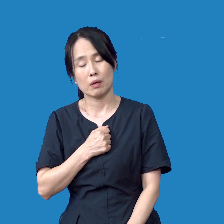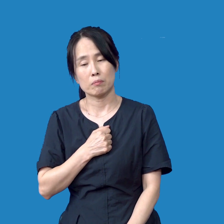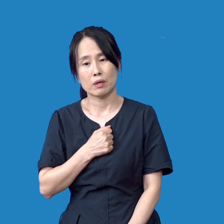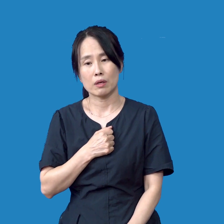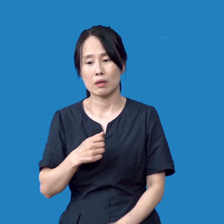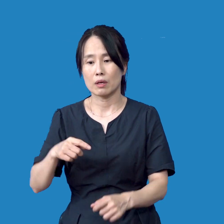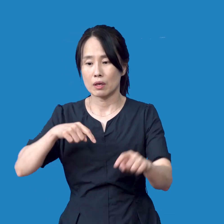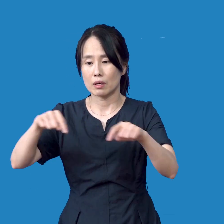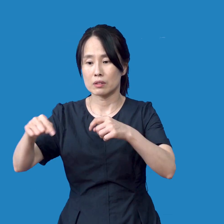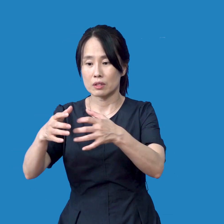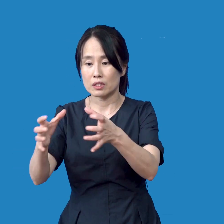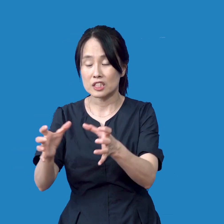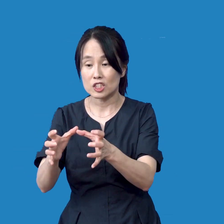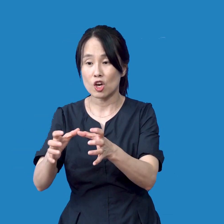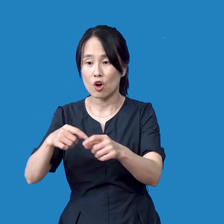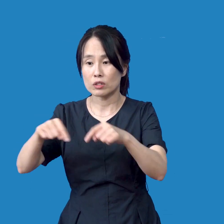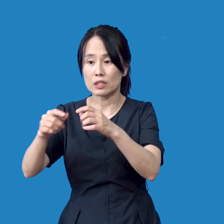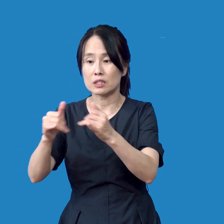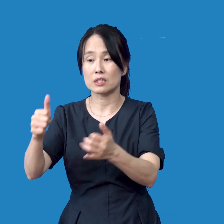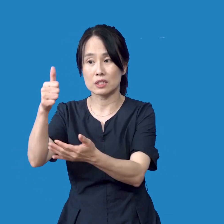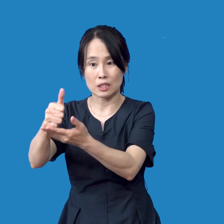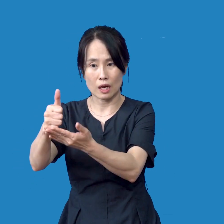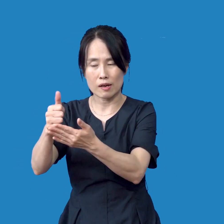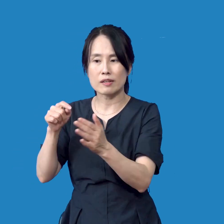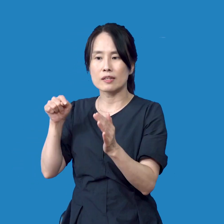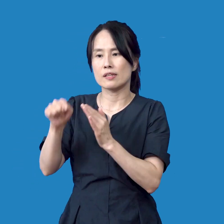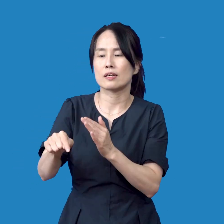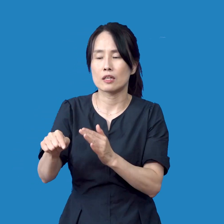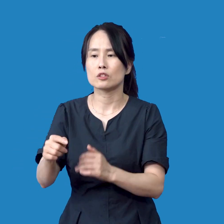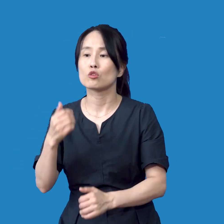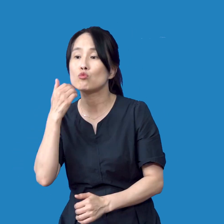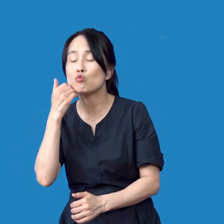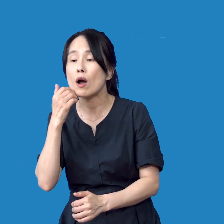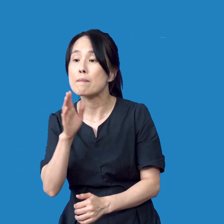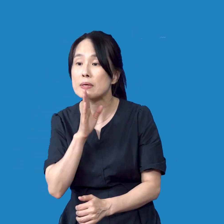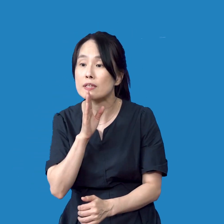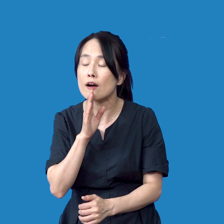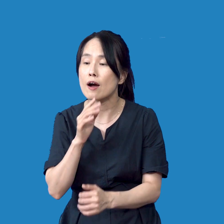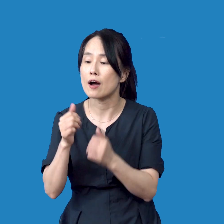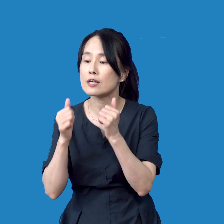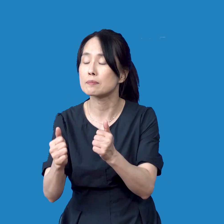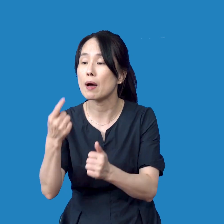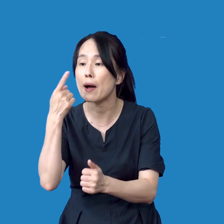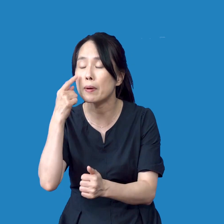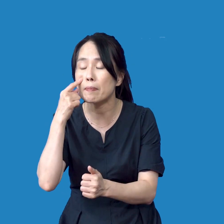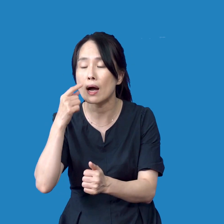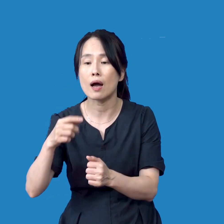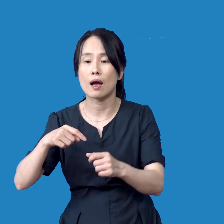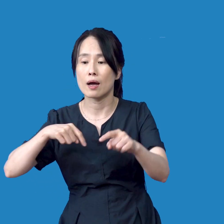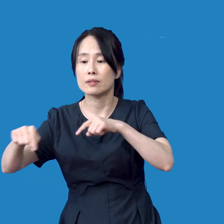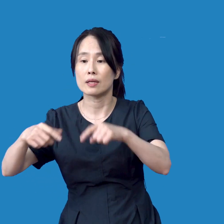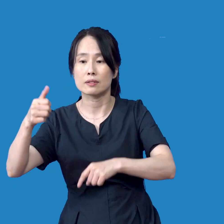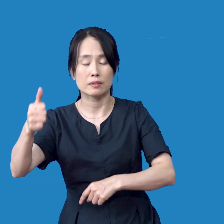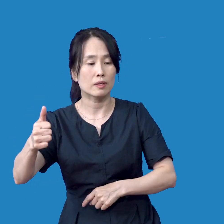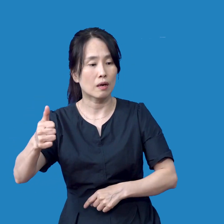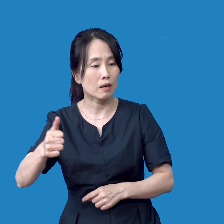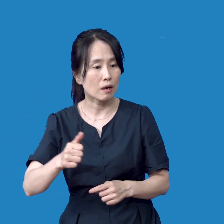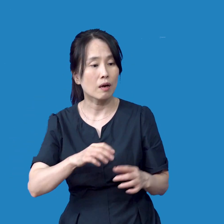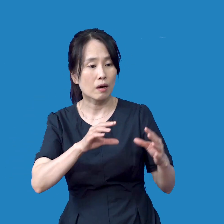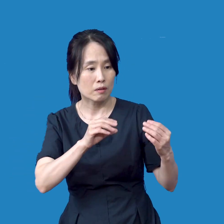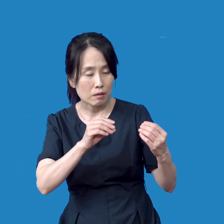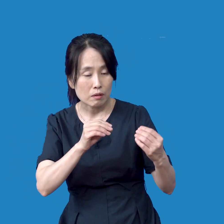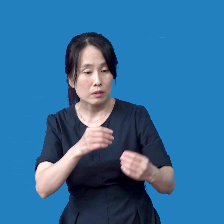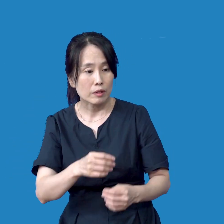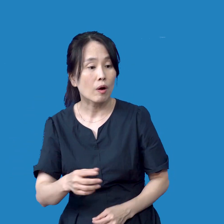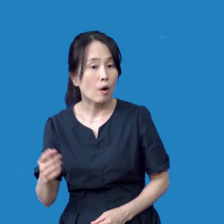원님에게 찾아가서 누가 맞는지 한번 판결을 받아보자고 했습니다. 원님에게 갔는데 원님이 자초지종 얘기를